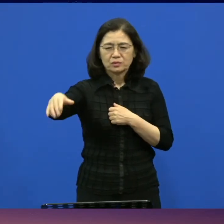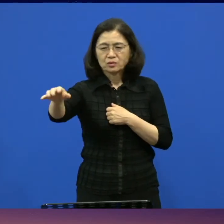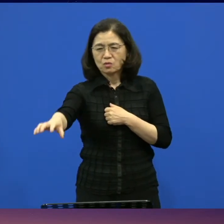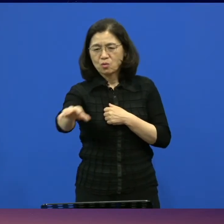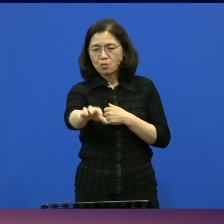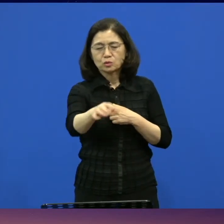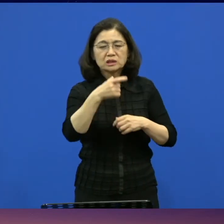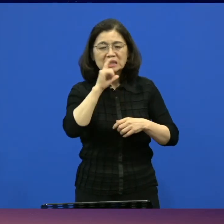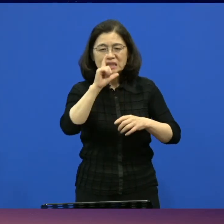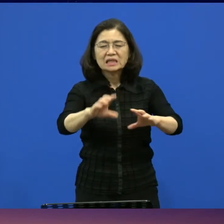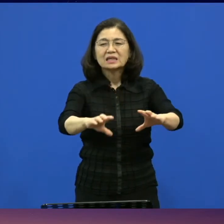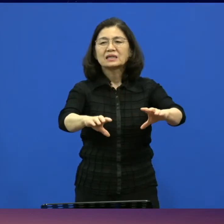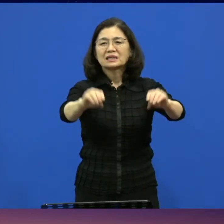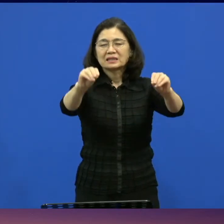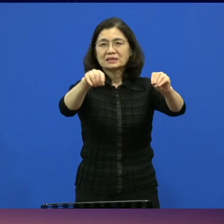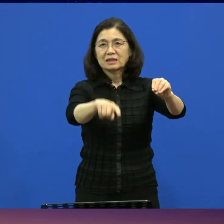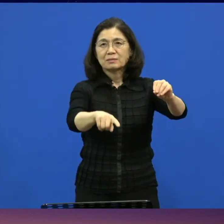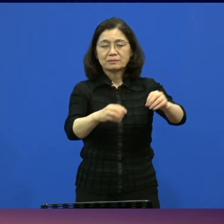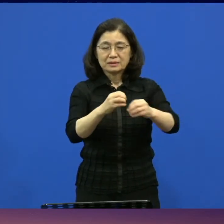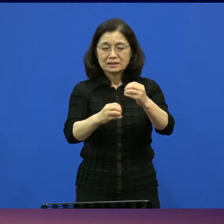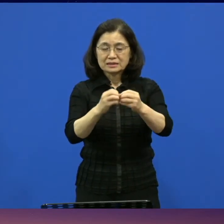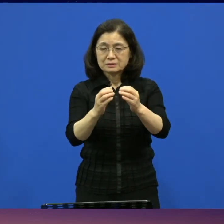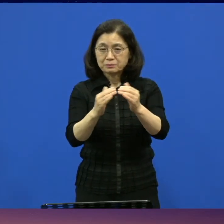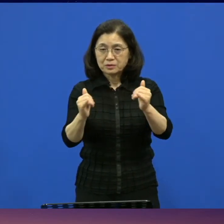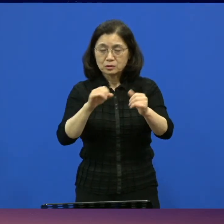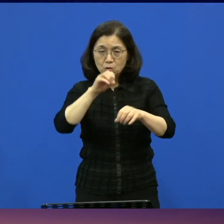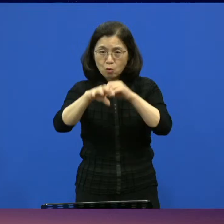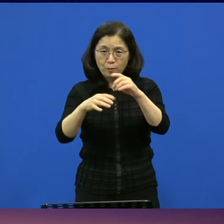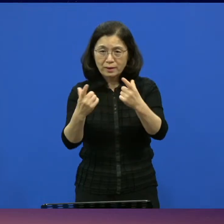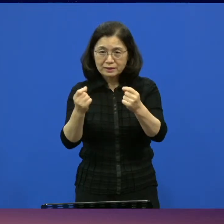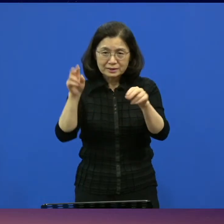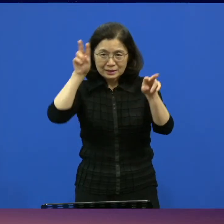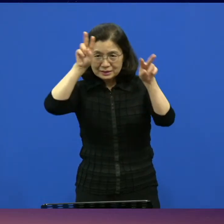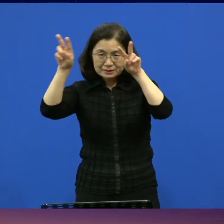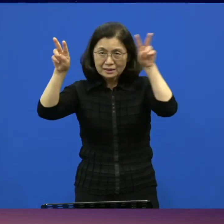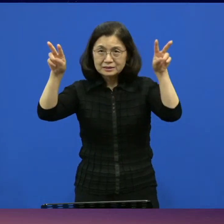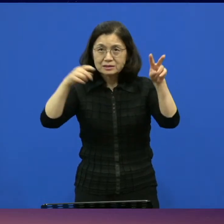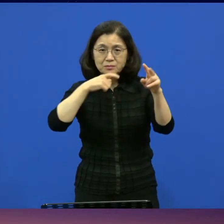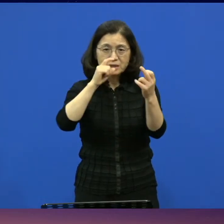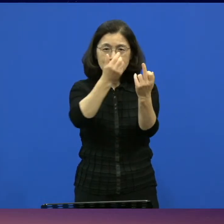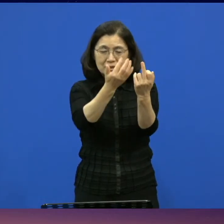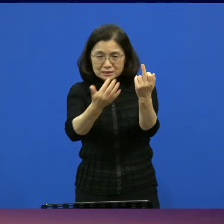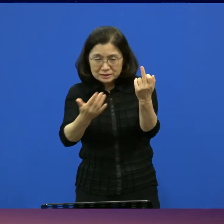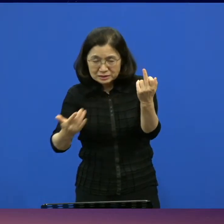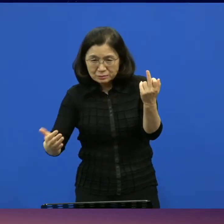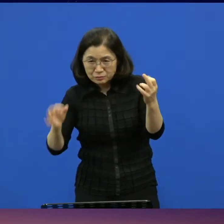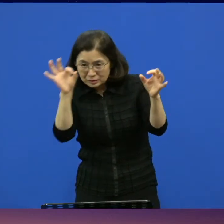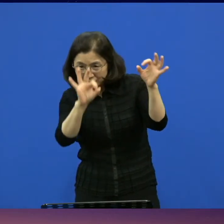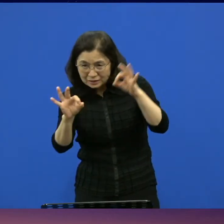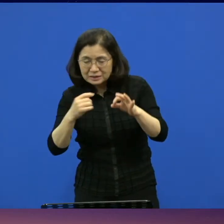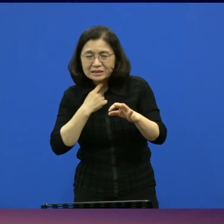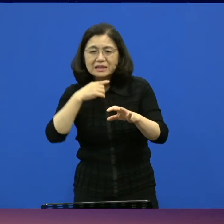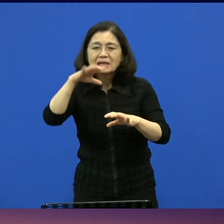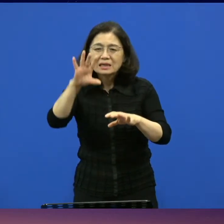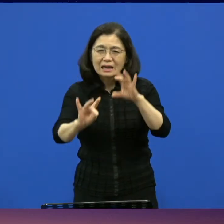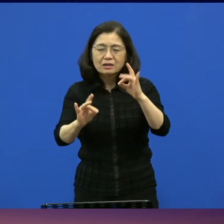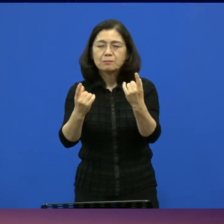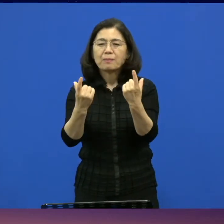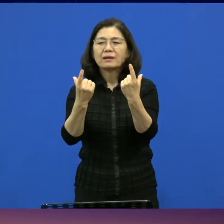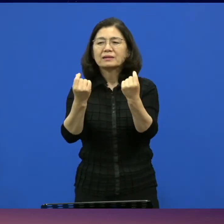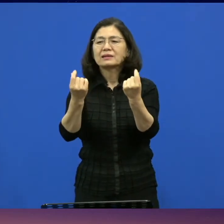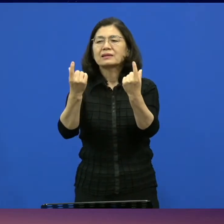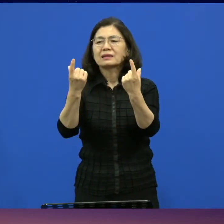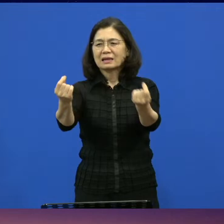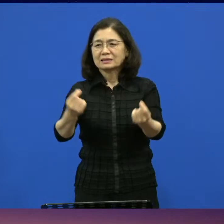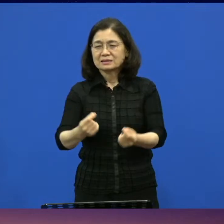그래서 시편의 그 시인의 고백처럼 사슴이 시냇물을 찾기에 갈급함 같이 그곳에